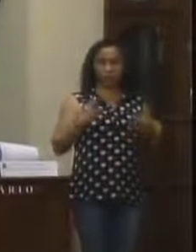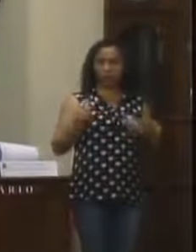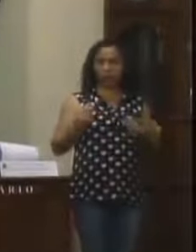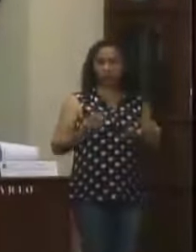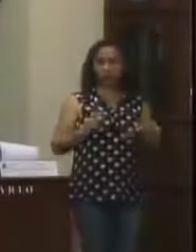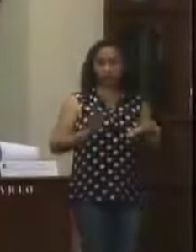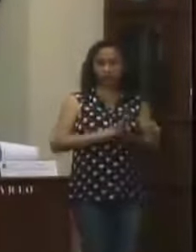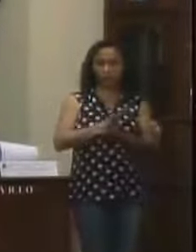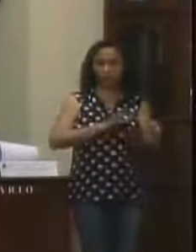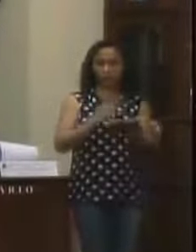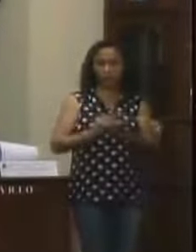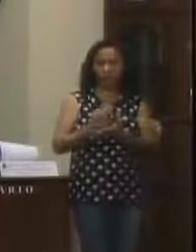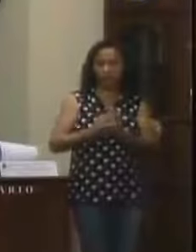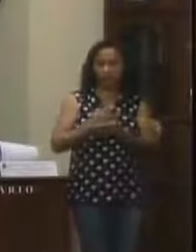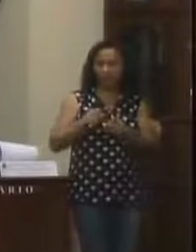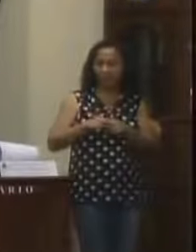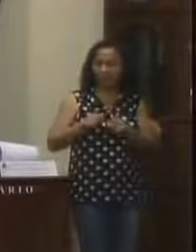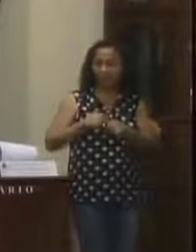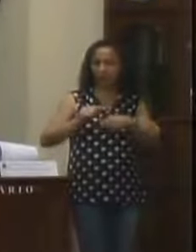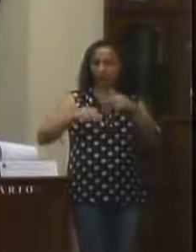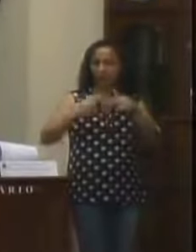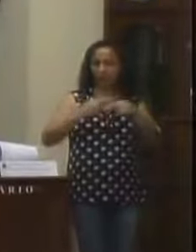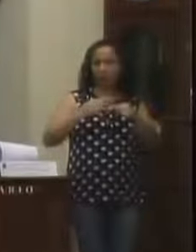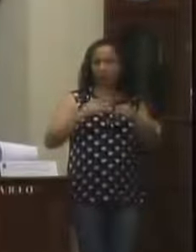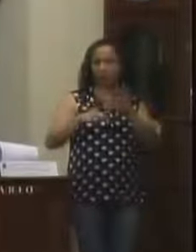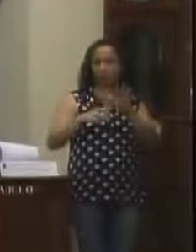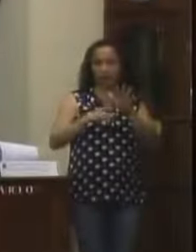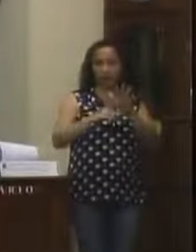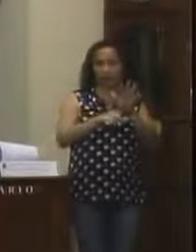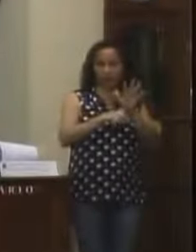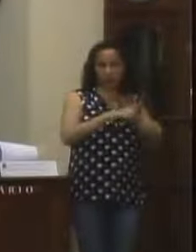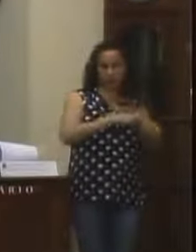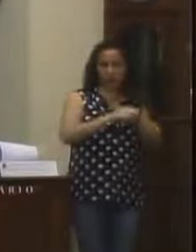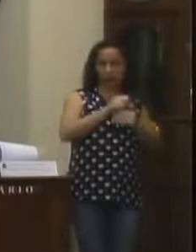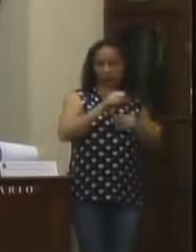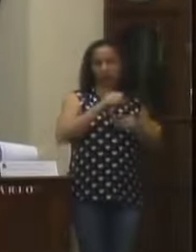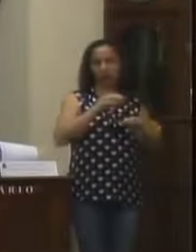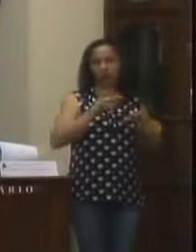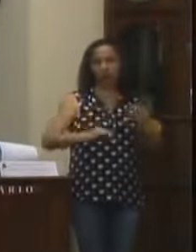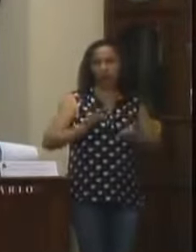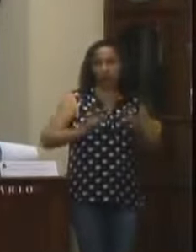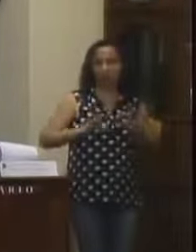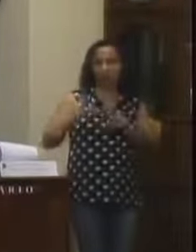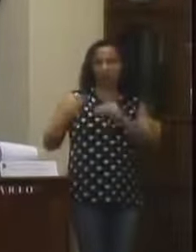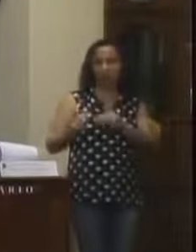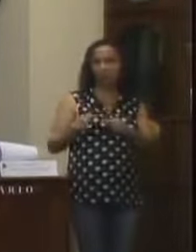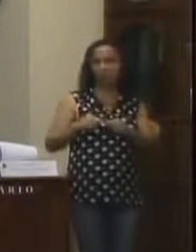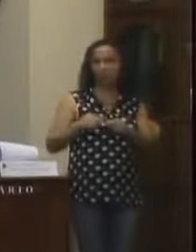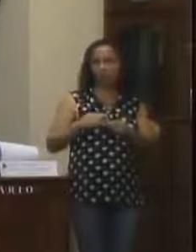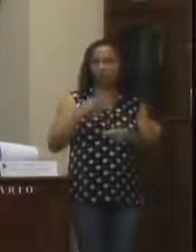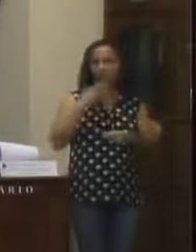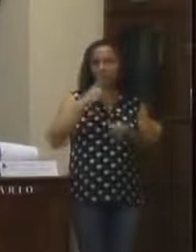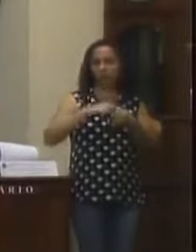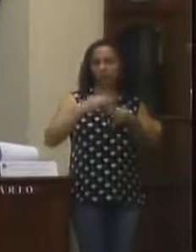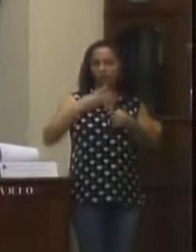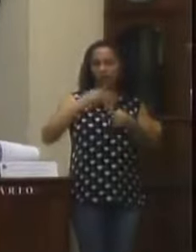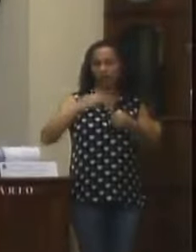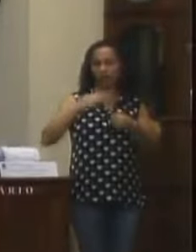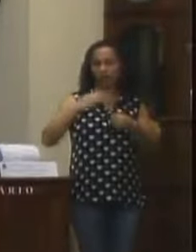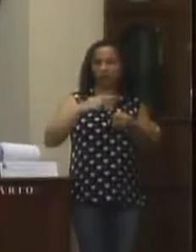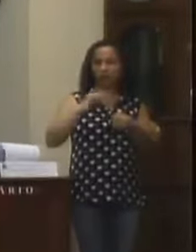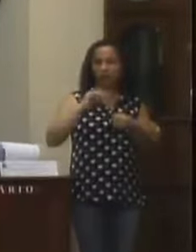de natureza legislativa e quanto à iniciativa de competência comum desta Casa para legislar sobre assuntos de interesse local, consciente do disposto do artigo 30, inciso 1 e 2